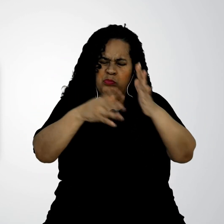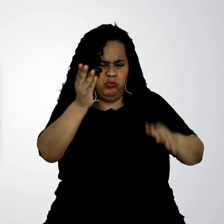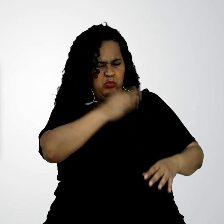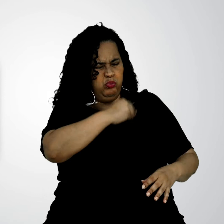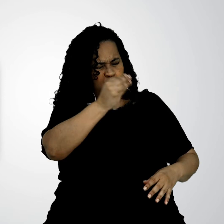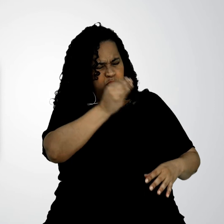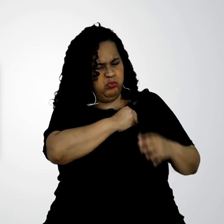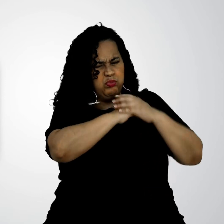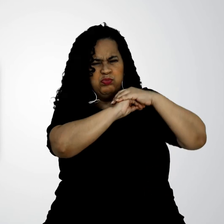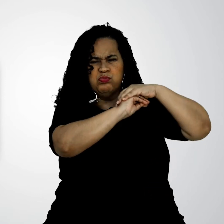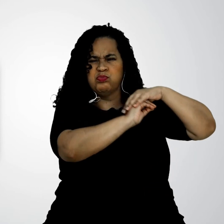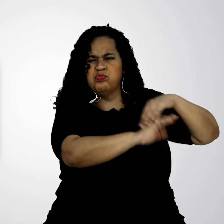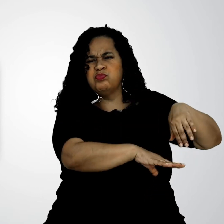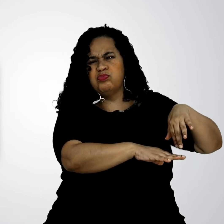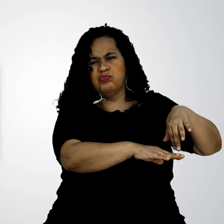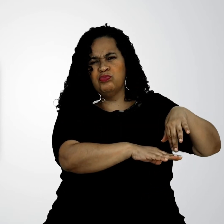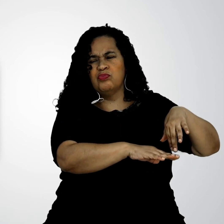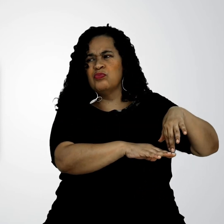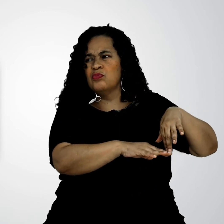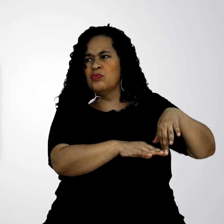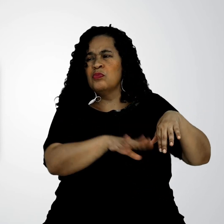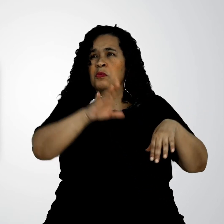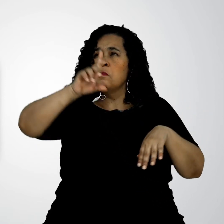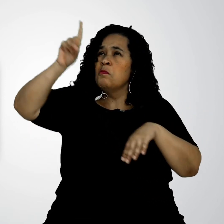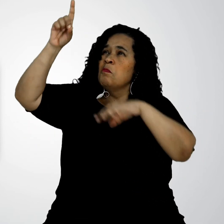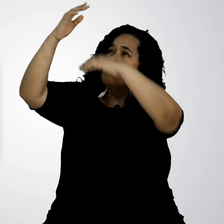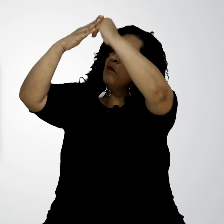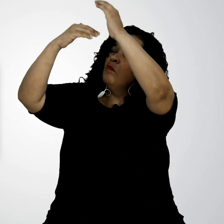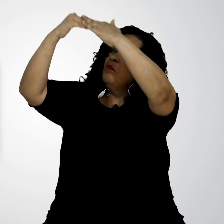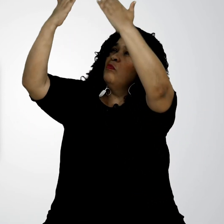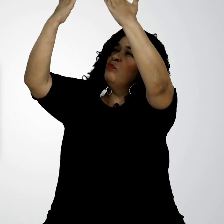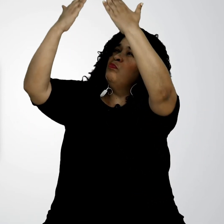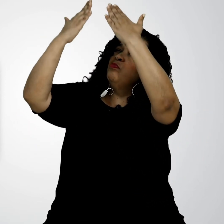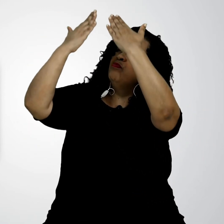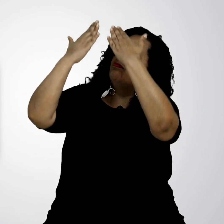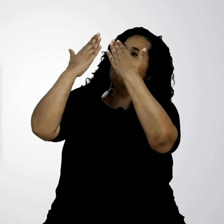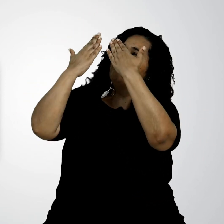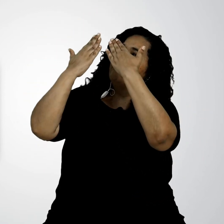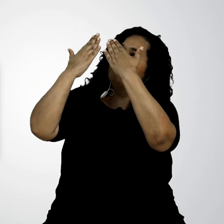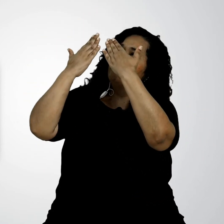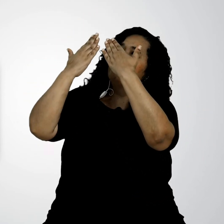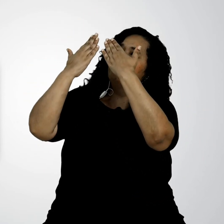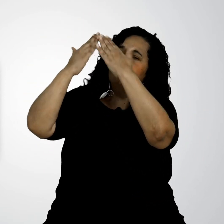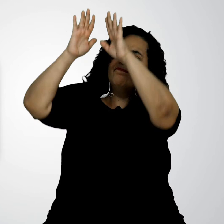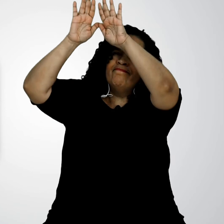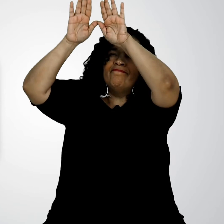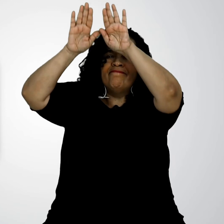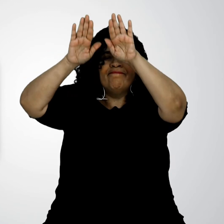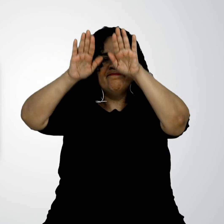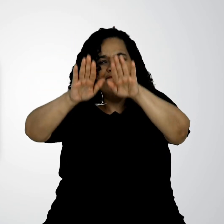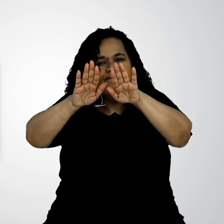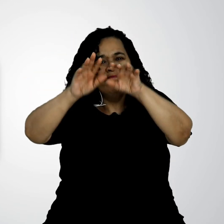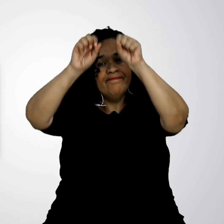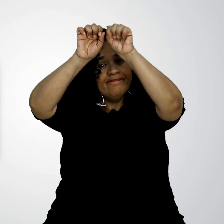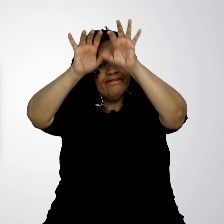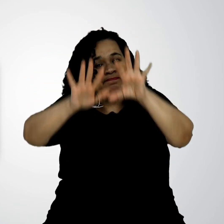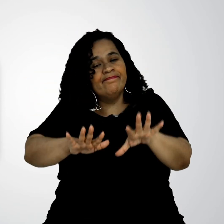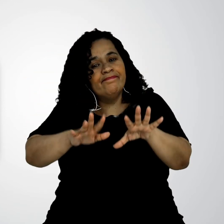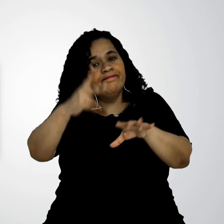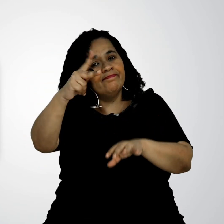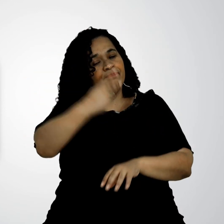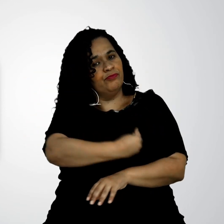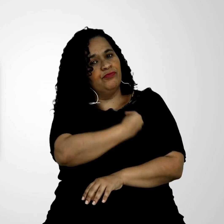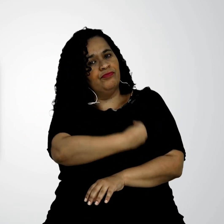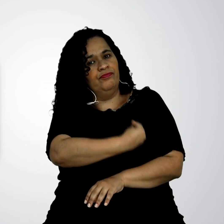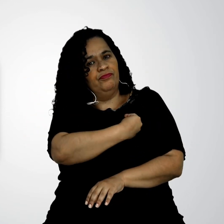uma mão de Deus, né? Como se estivesse atrás da nossa camiseta, segurando a gente, dizendo, não vai. Eu estou aqui, eu estou vendo a sua luta, eu estou te segurando. Mas pode existir um momento